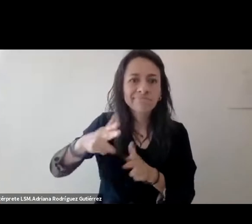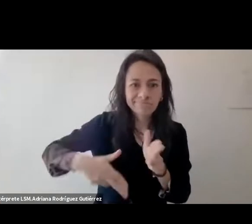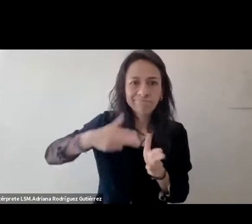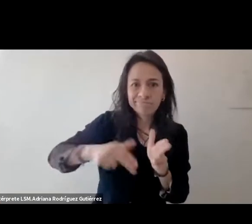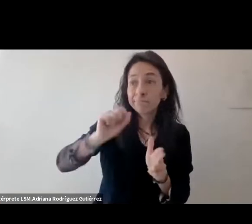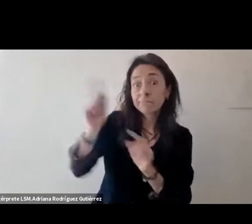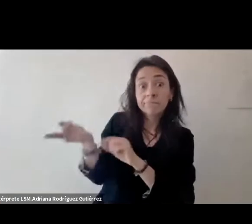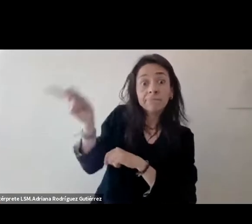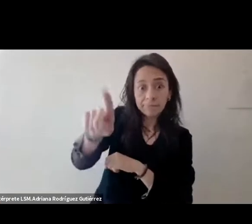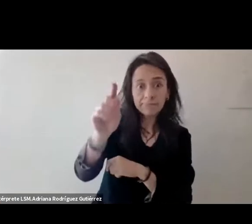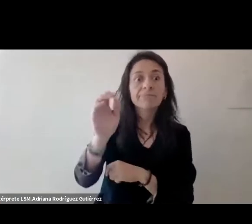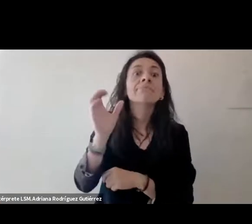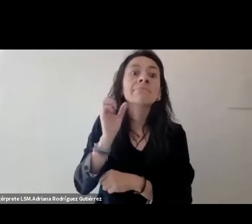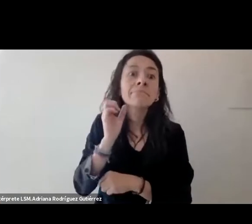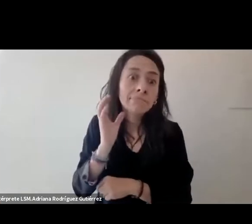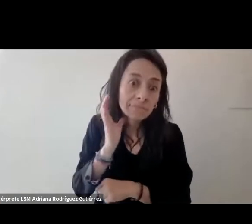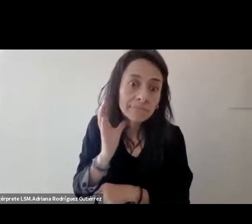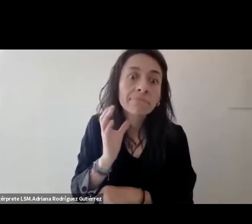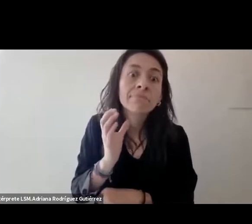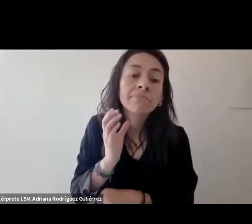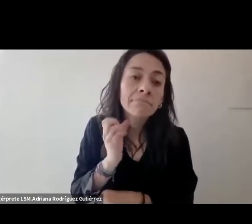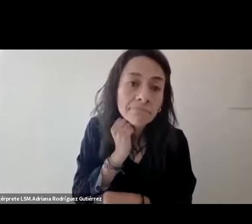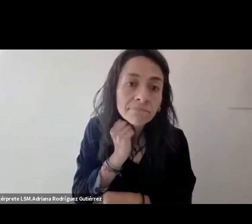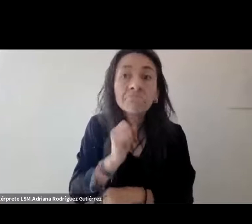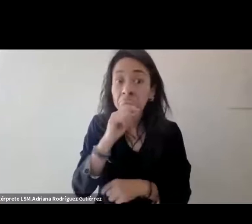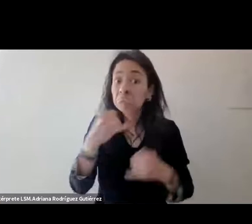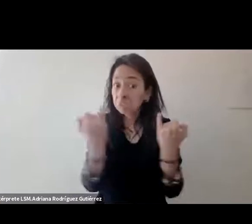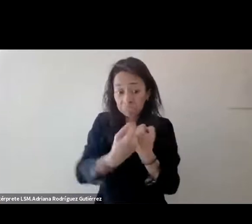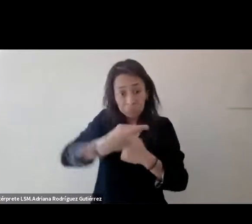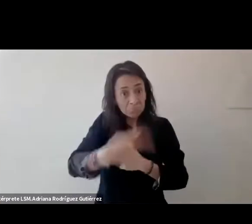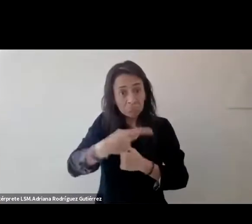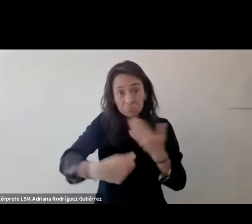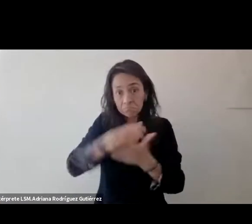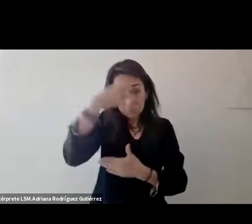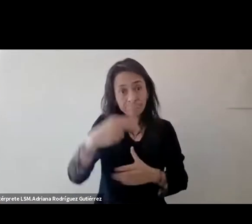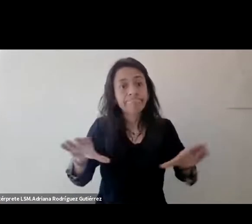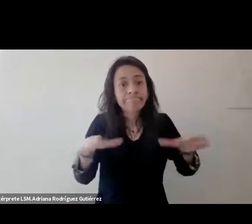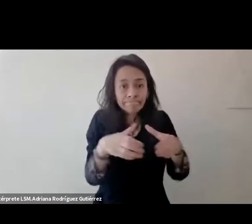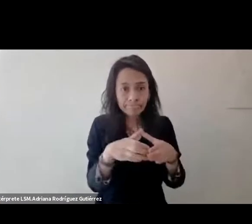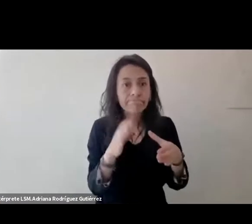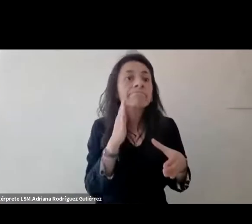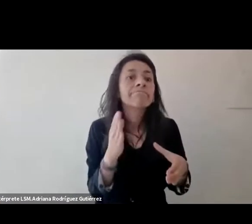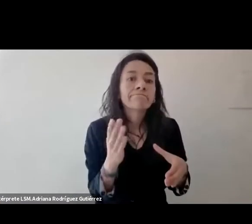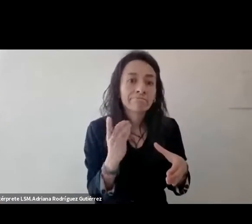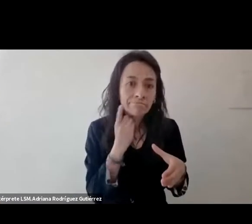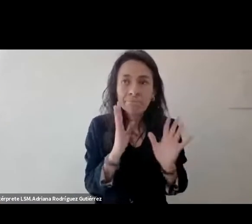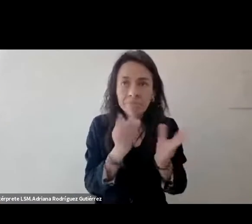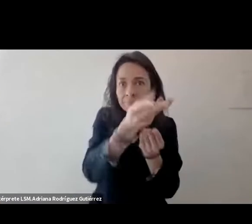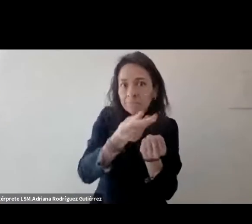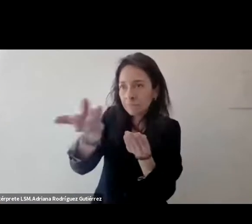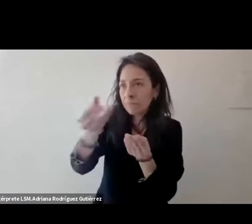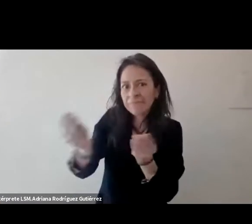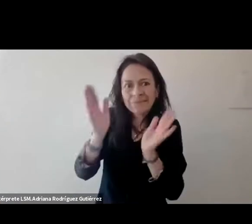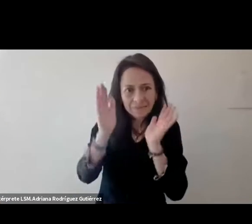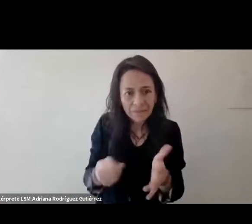nivel local en la Ciudad de México, que pueden afectar el trabajo de las organizaciones civiles. Son